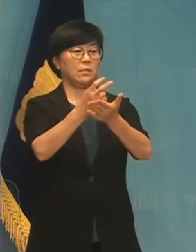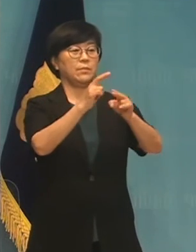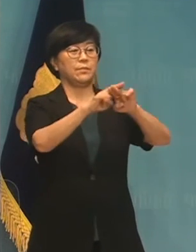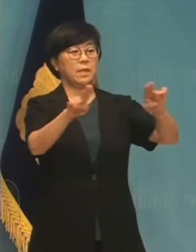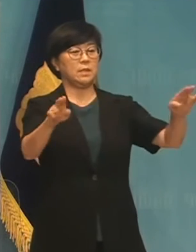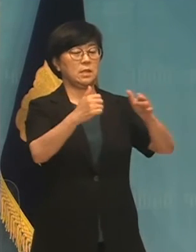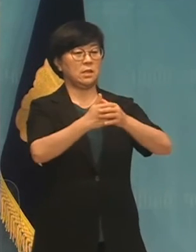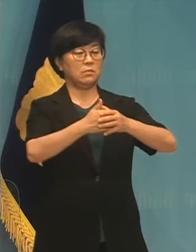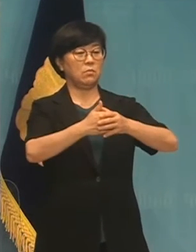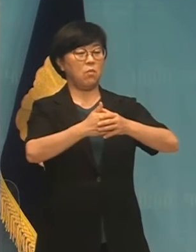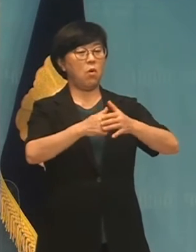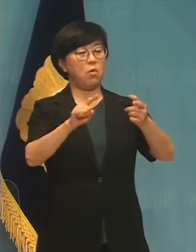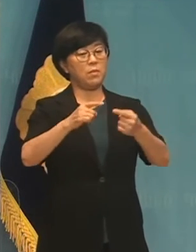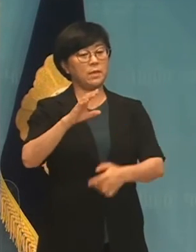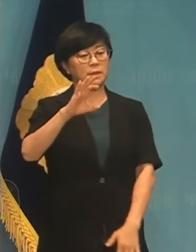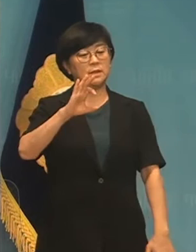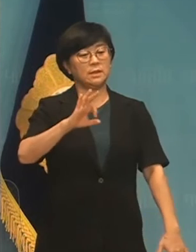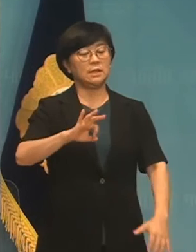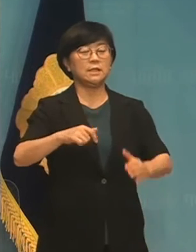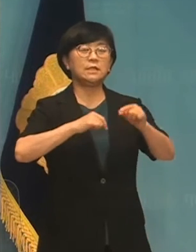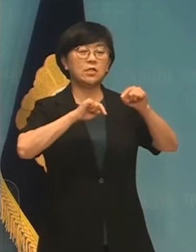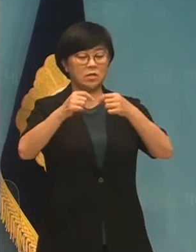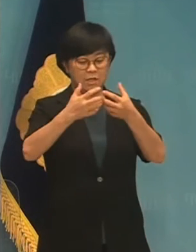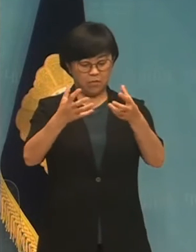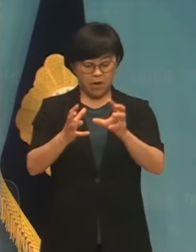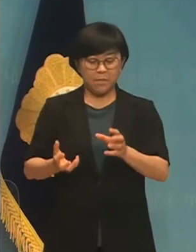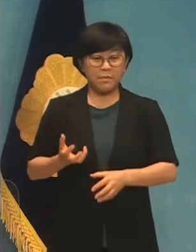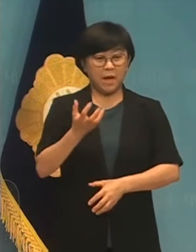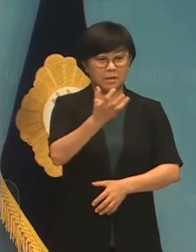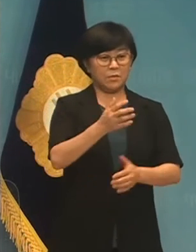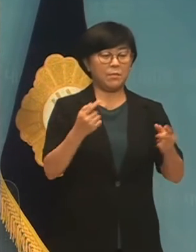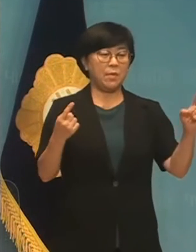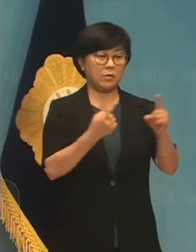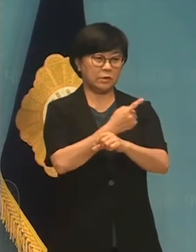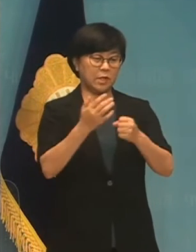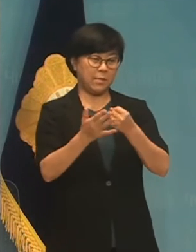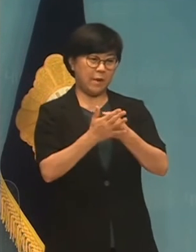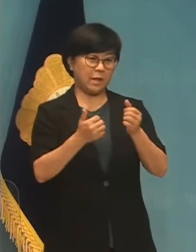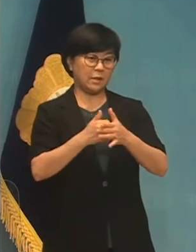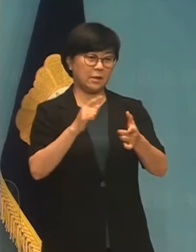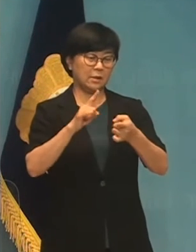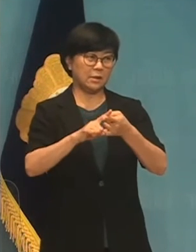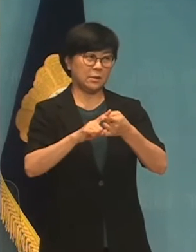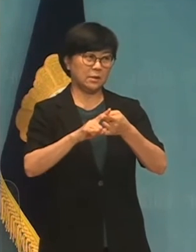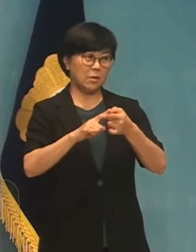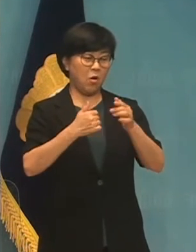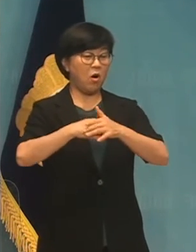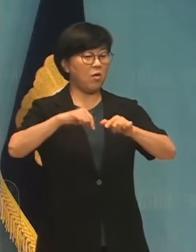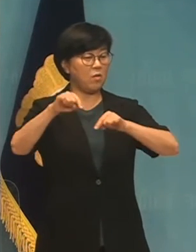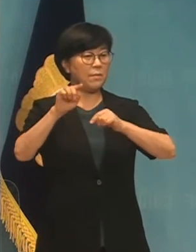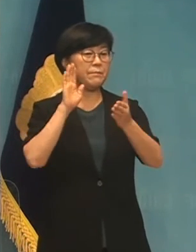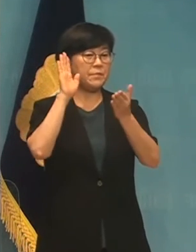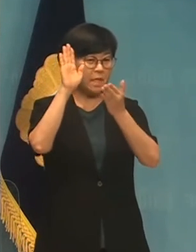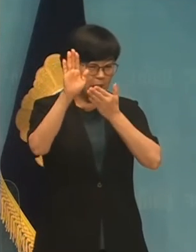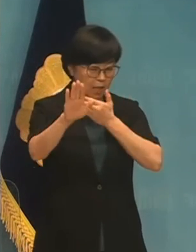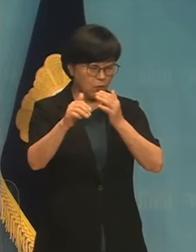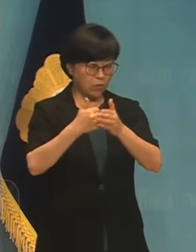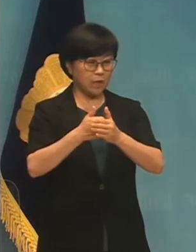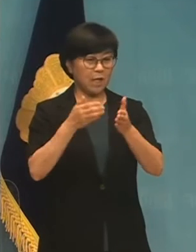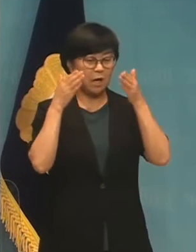폐지, 의원 내각제로 실현하겠습니다. 87년에 멈춰버린 정치의 시계를 미래로 향하게 할